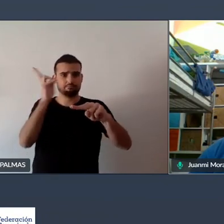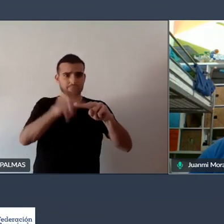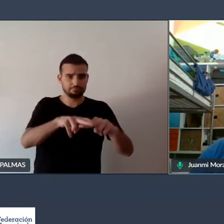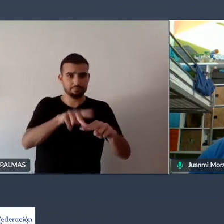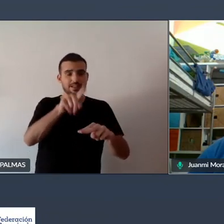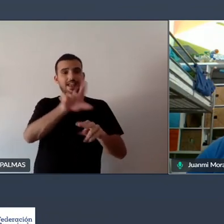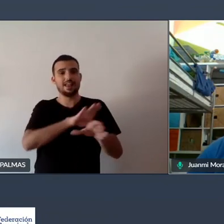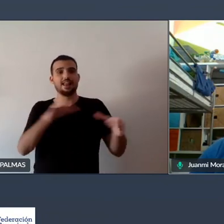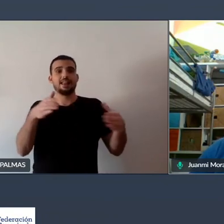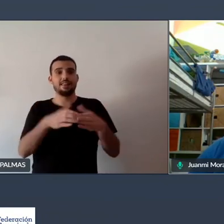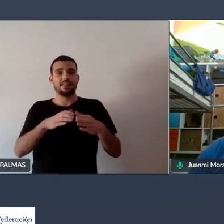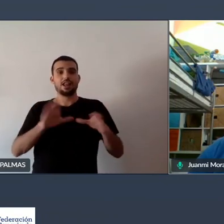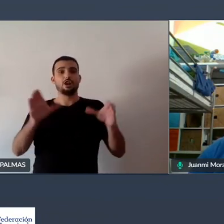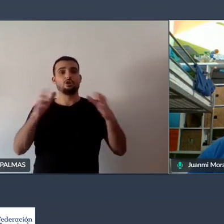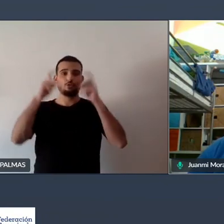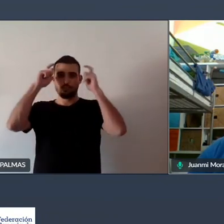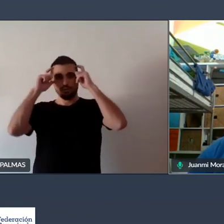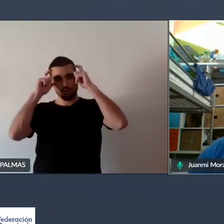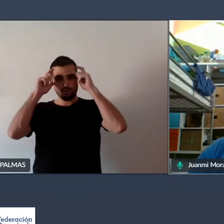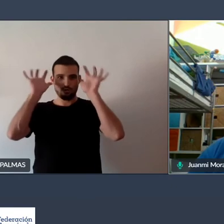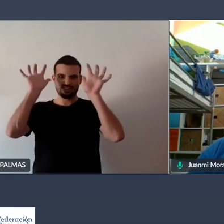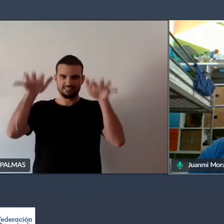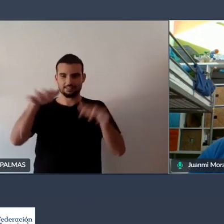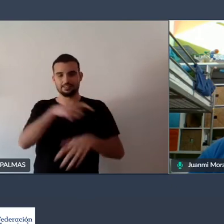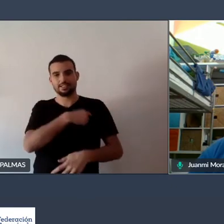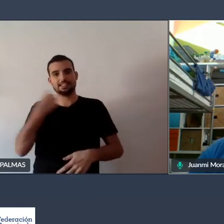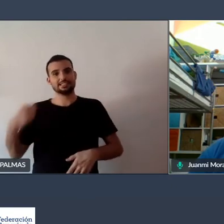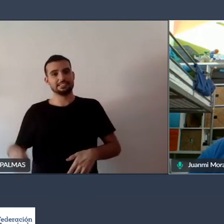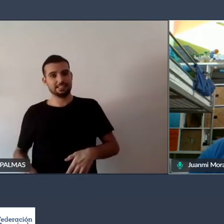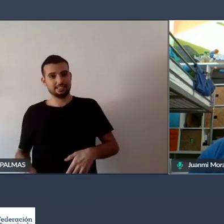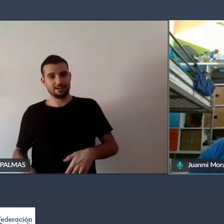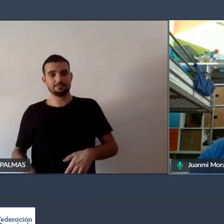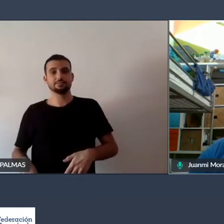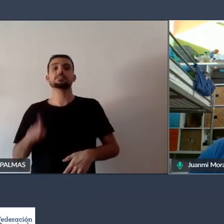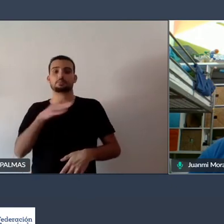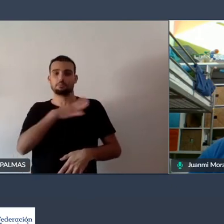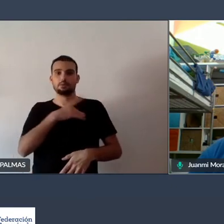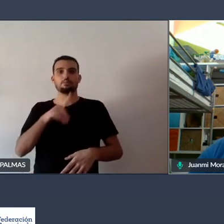Bear de Macao en China. Y nada, ¿hay bueno, alguna cosita?